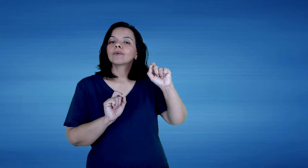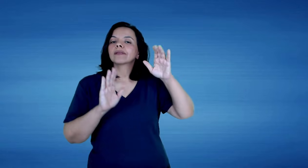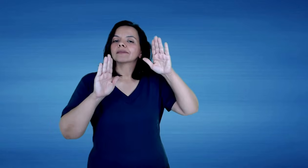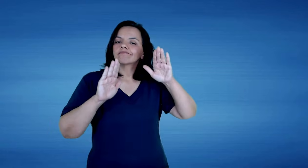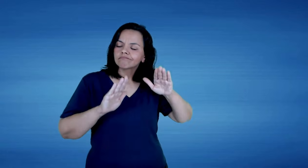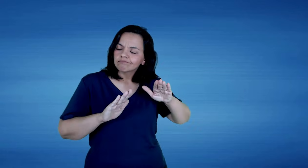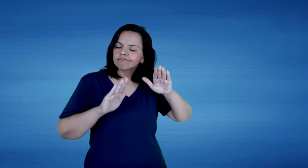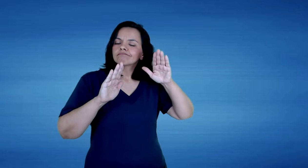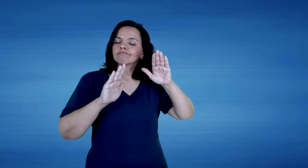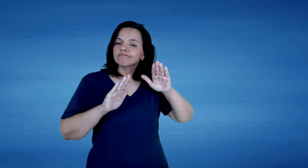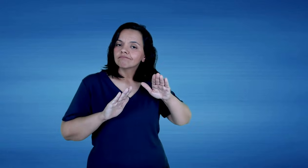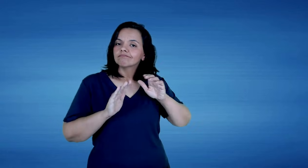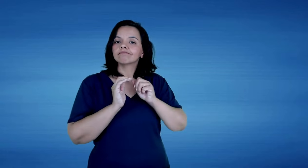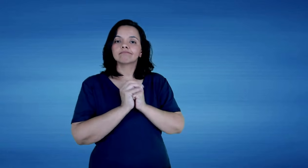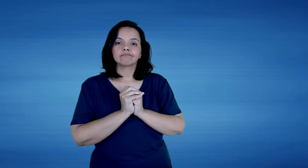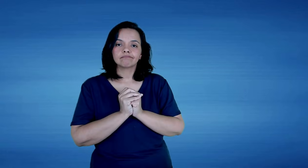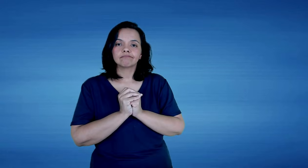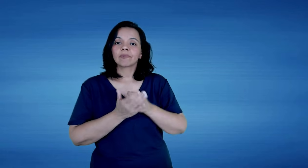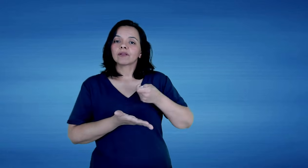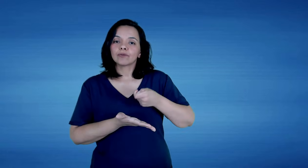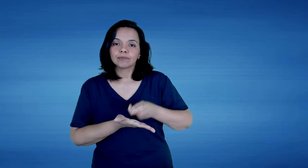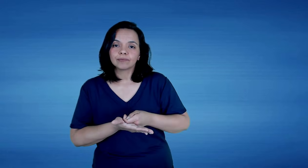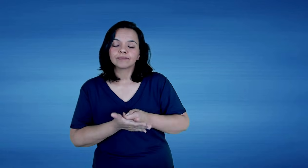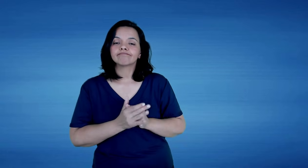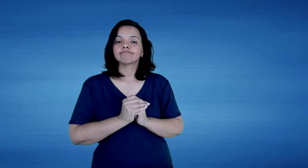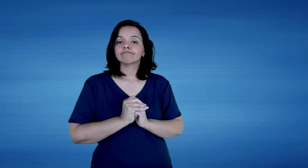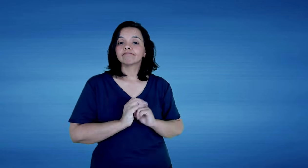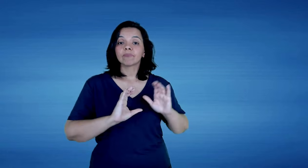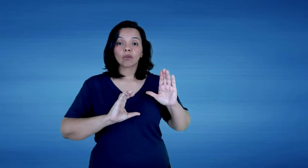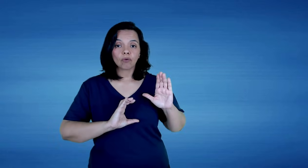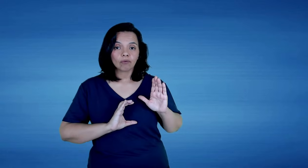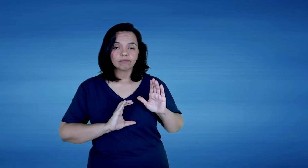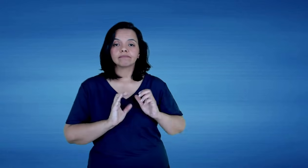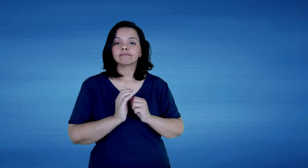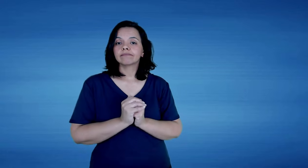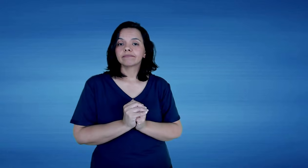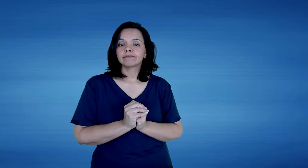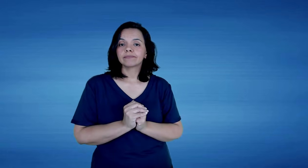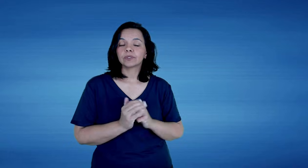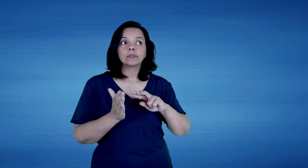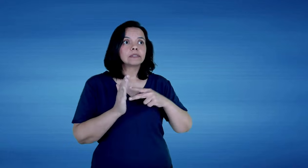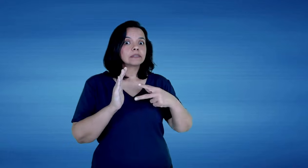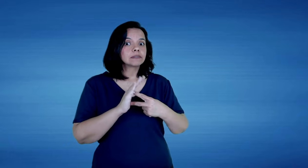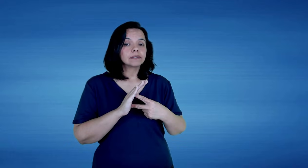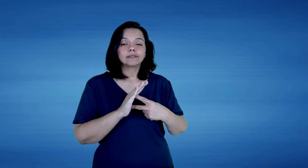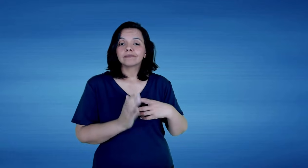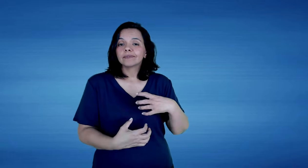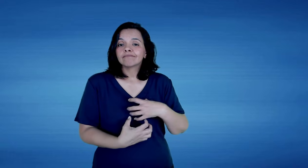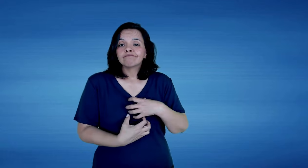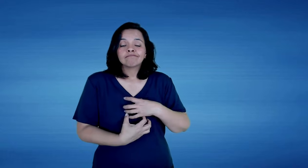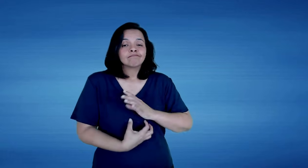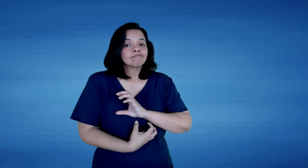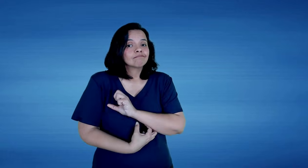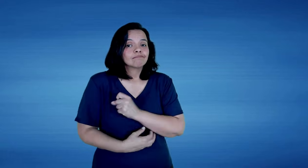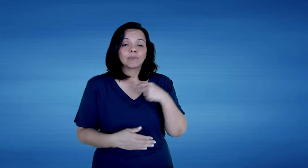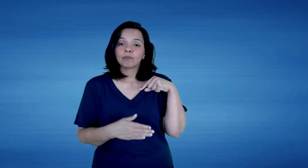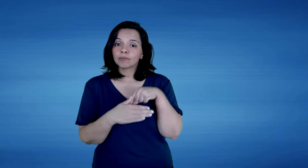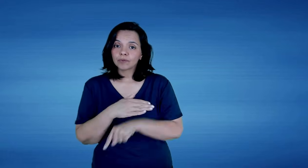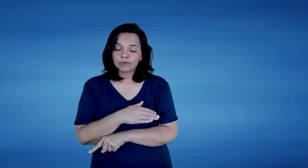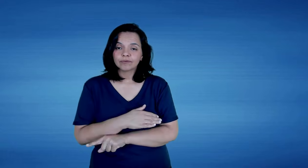que lembram essa adoração, esse convênio que fizeram. Tem um significado